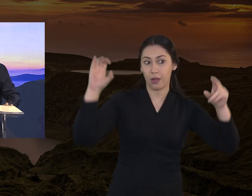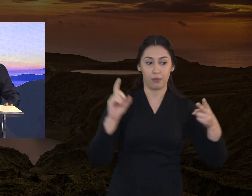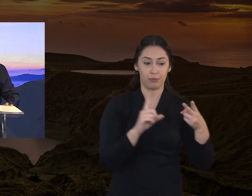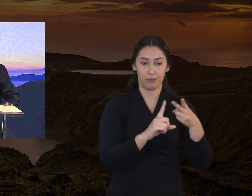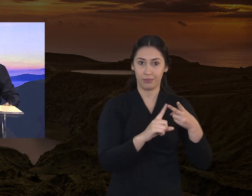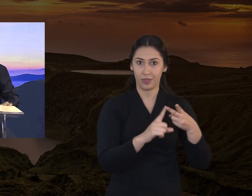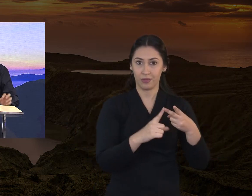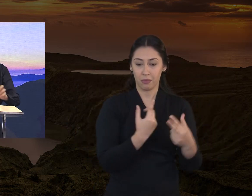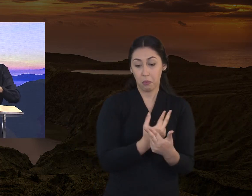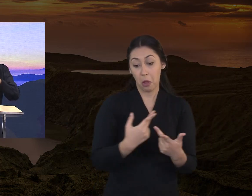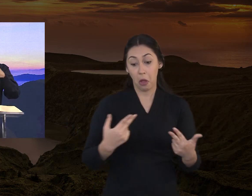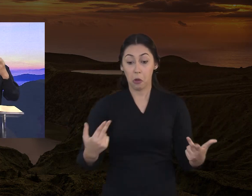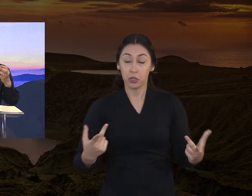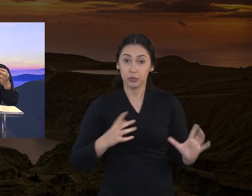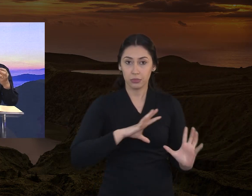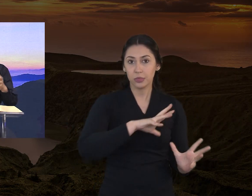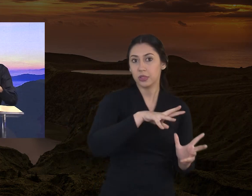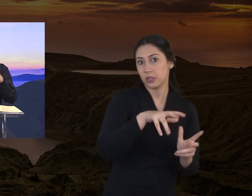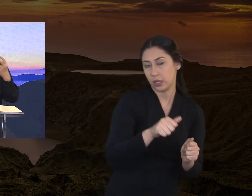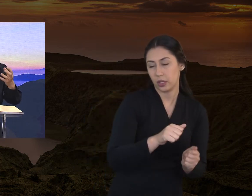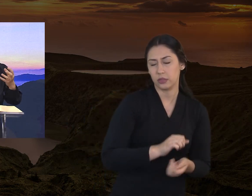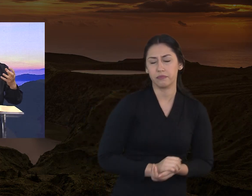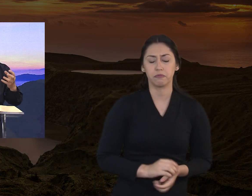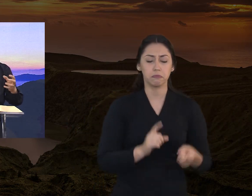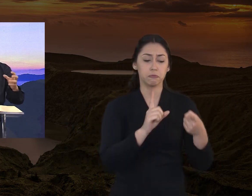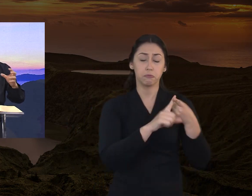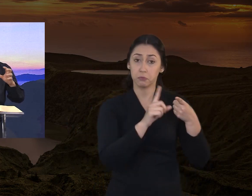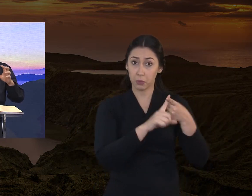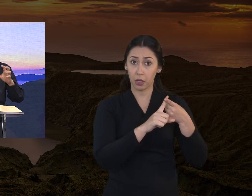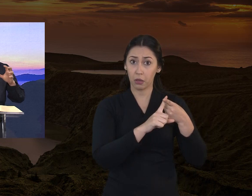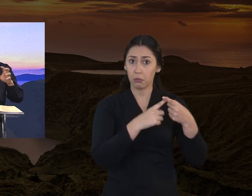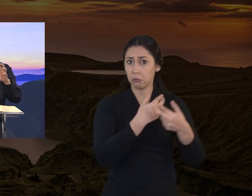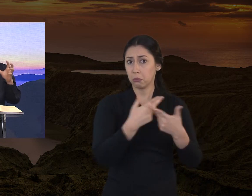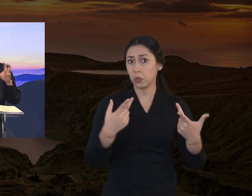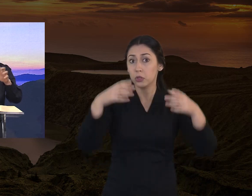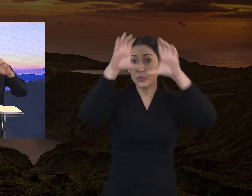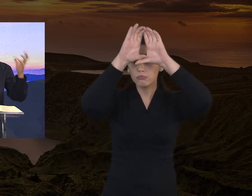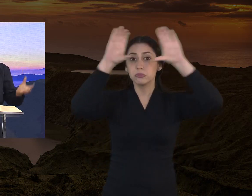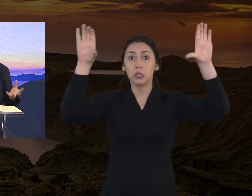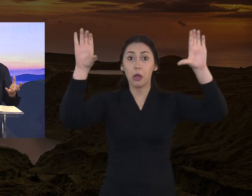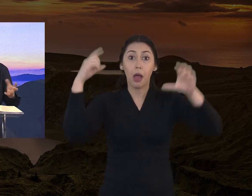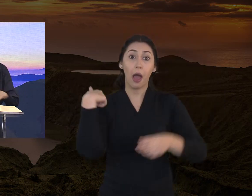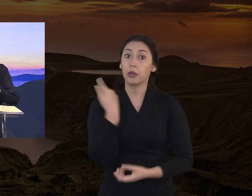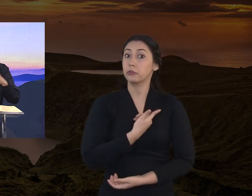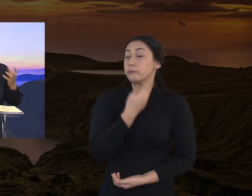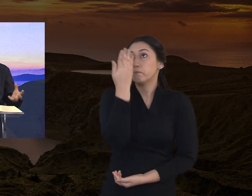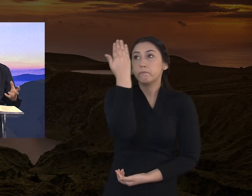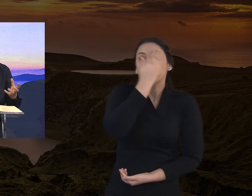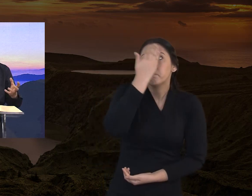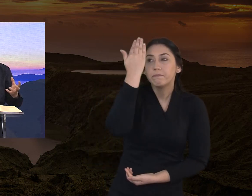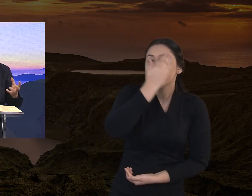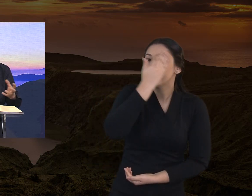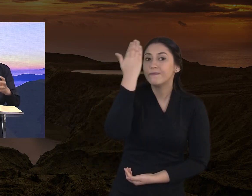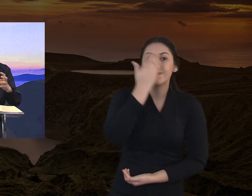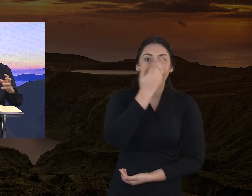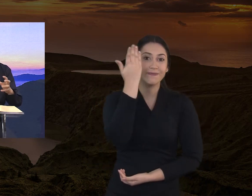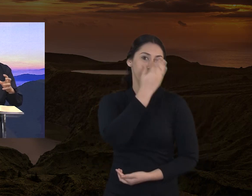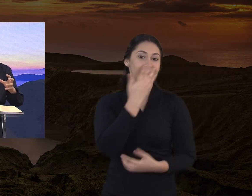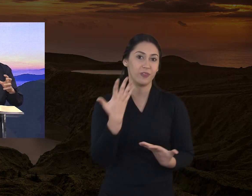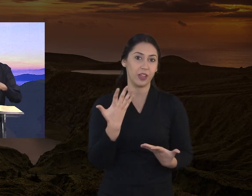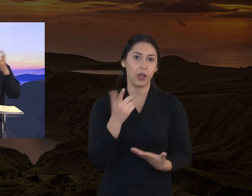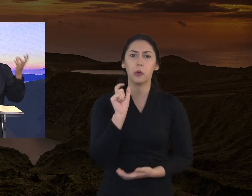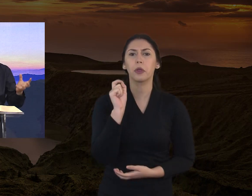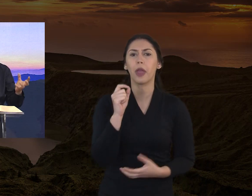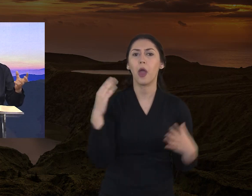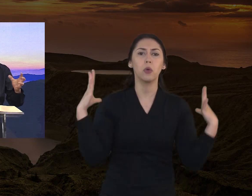da terra. As do céu provavelmente é a criação invisível. Nós não vemos, que